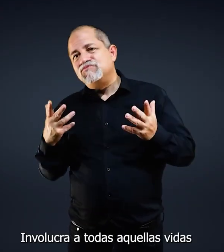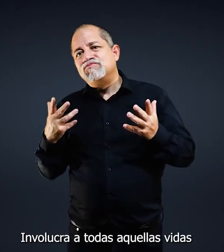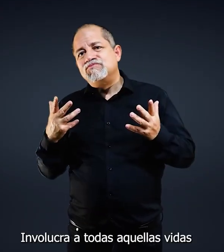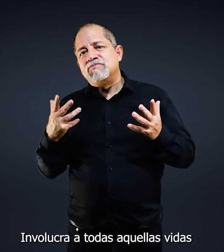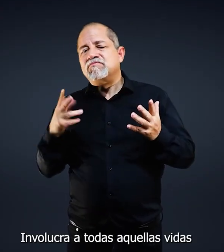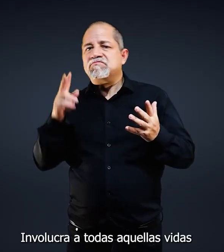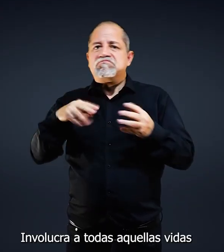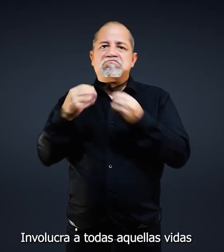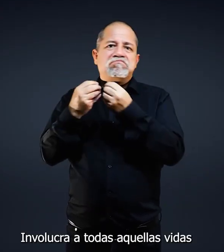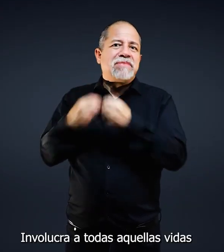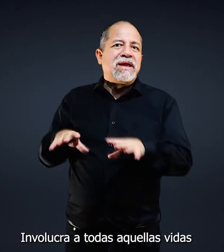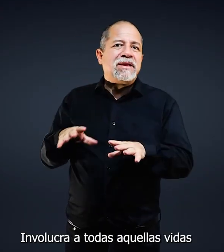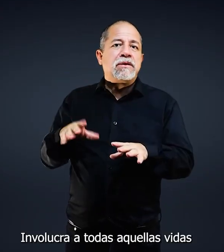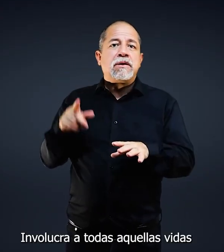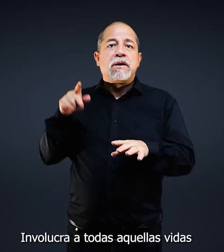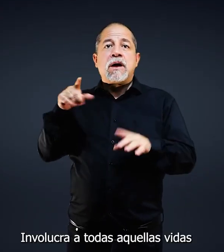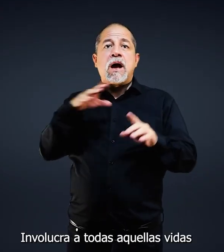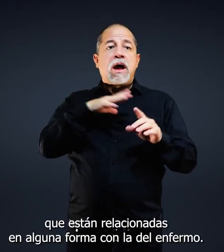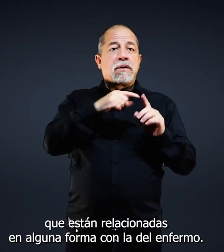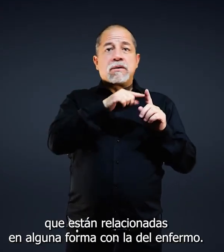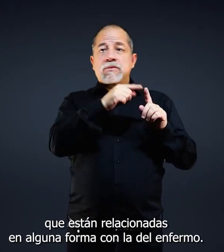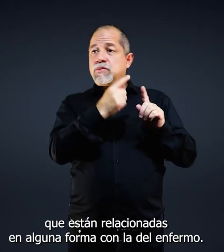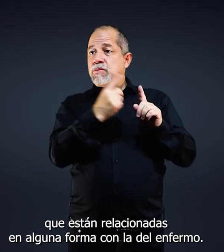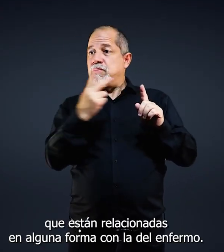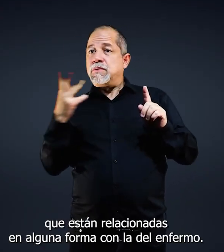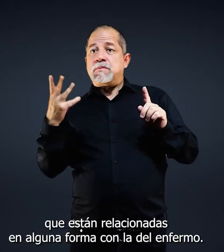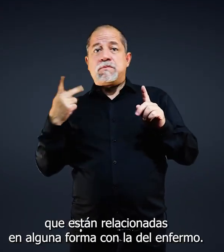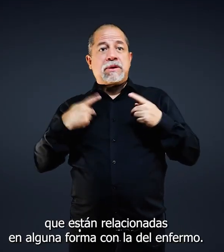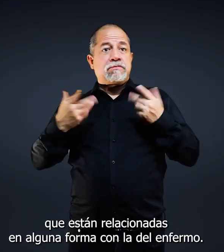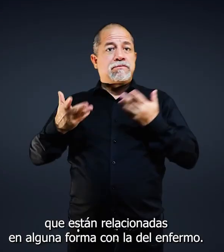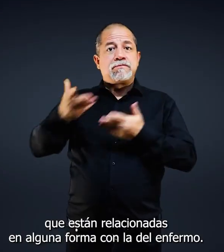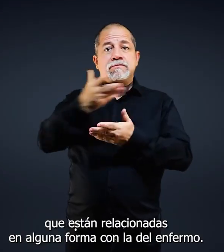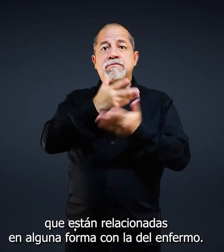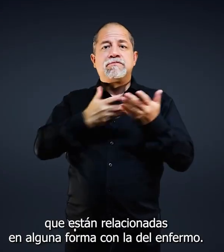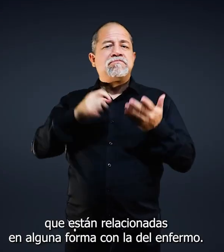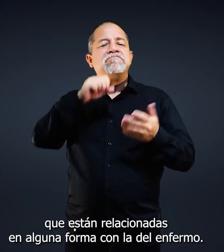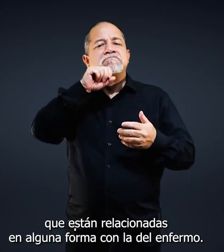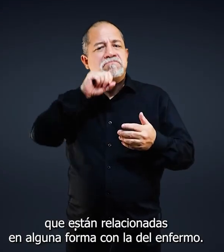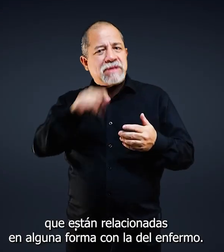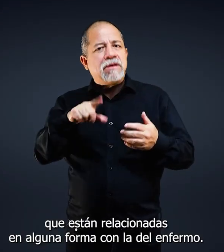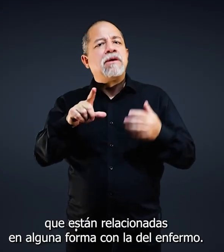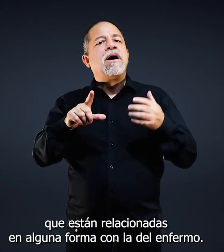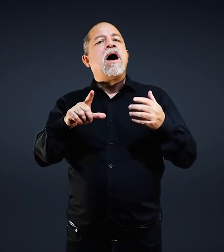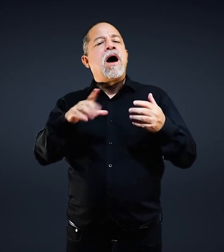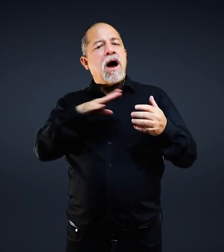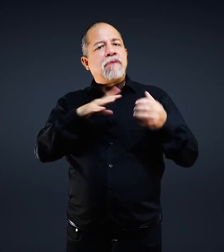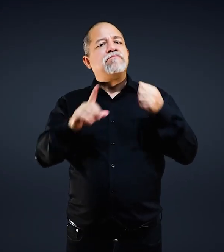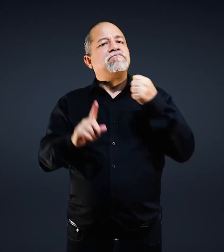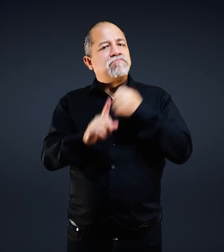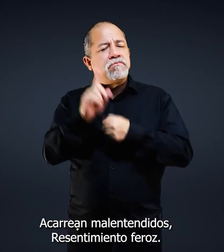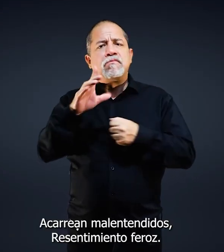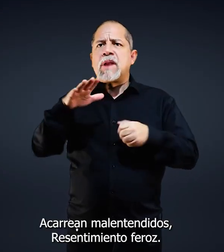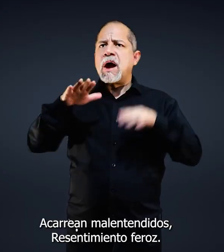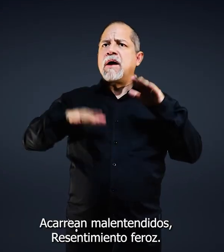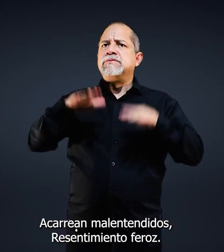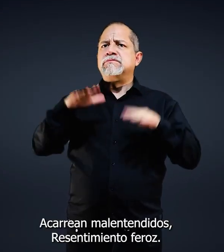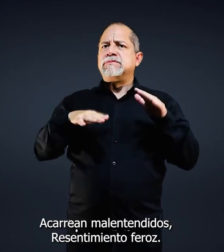Involucra a todas aquellas vidas que están relacionadas en alguna forma con la del enfermo. Acarrean